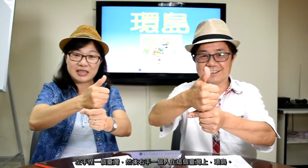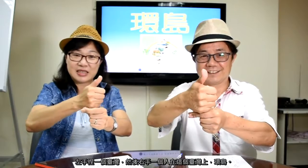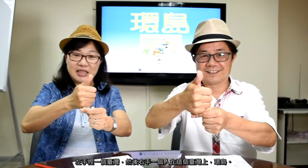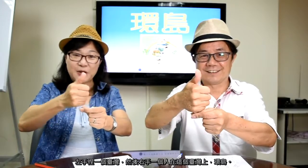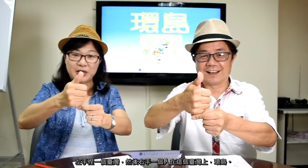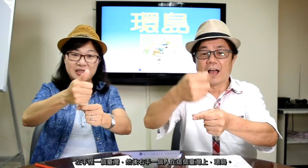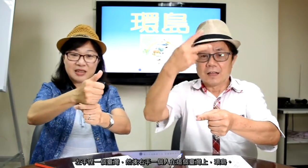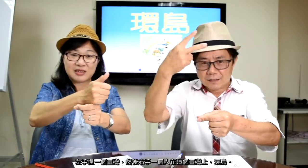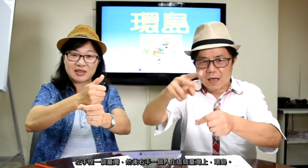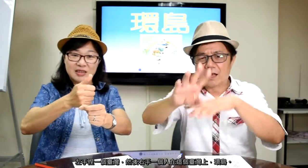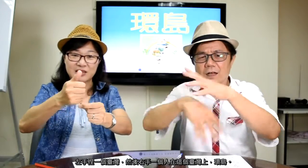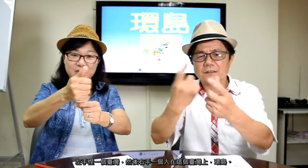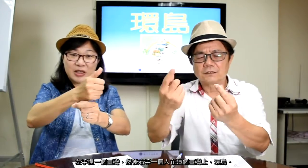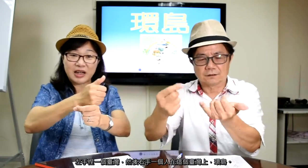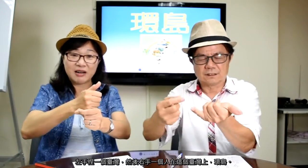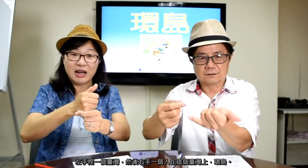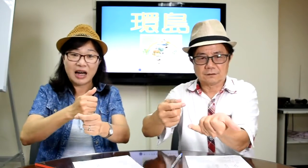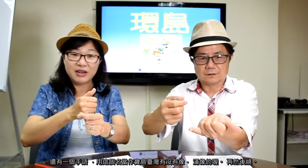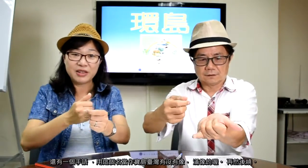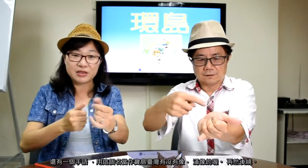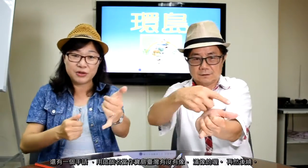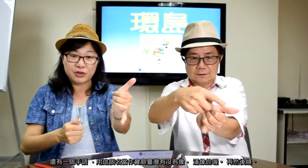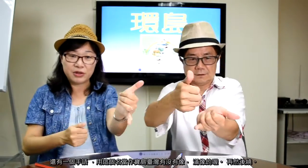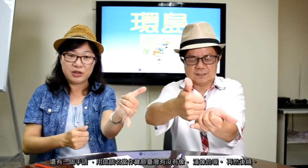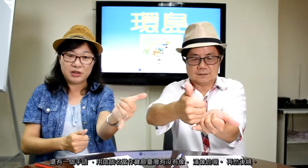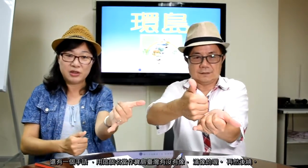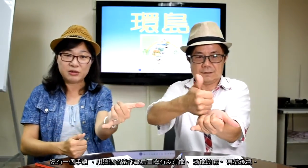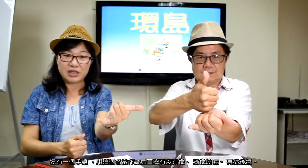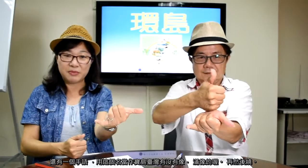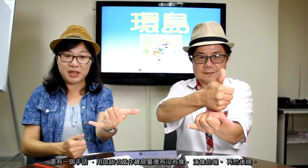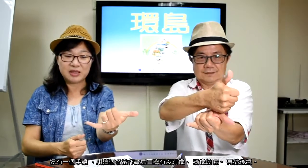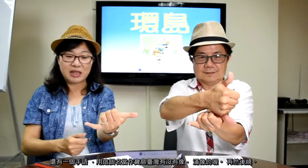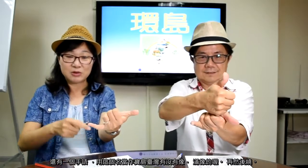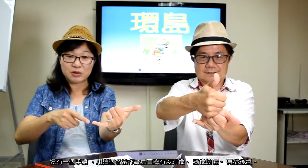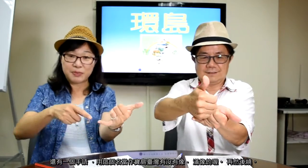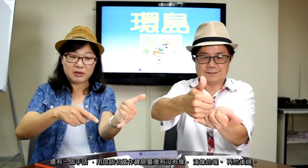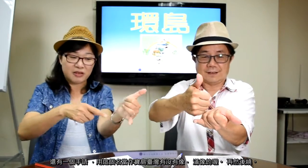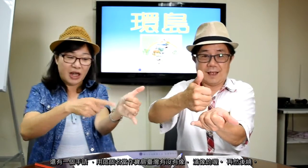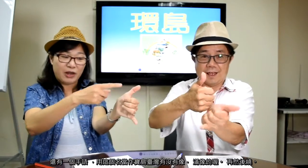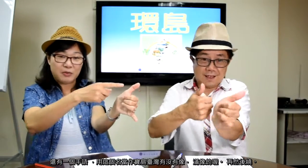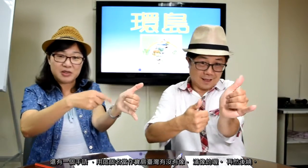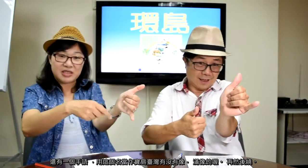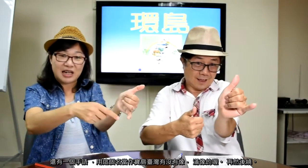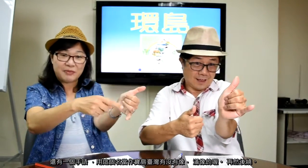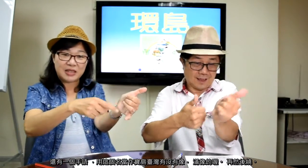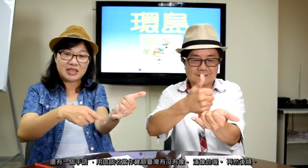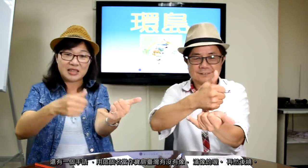个台湾上环岛，还有一个手语，用这个名当做宝岛台湾，有没有像？蛮像的哈、